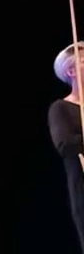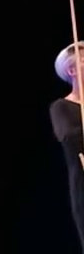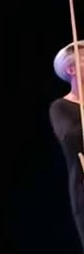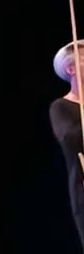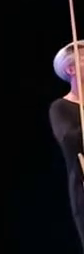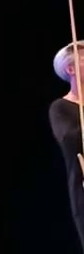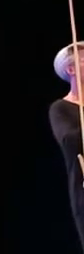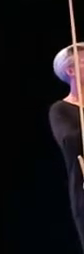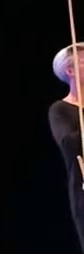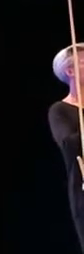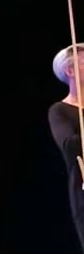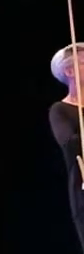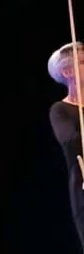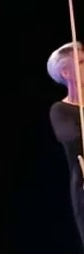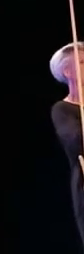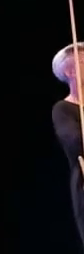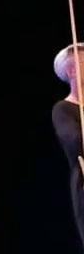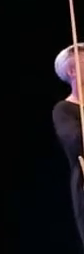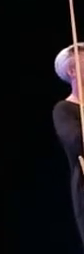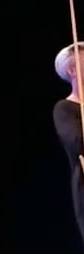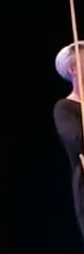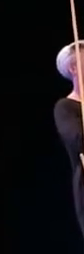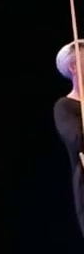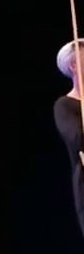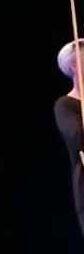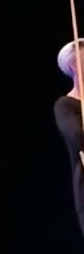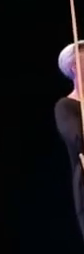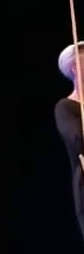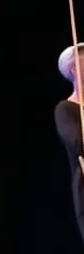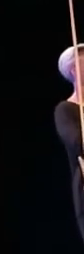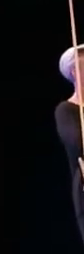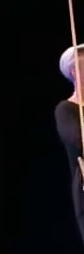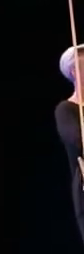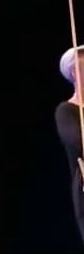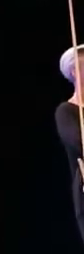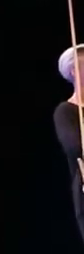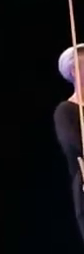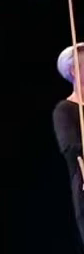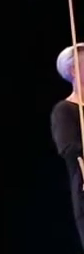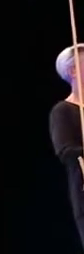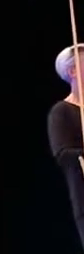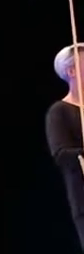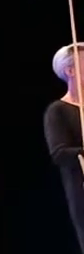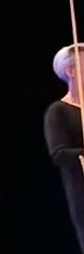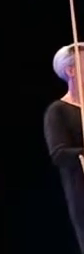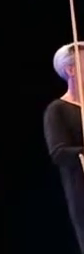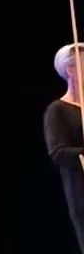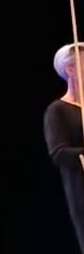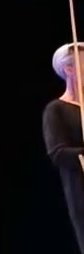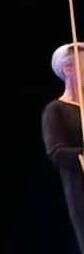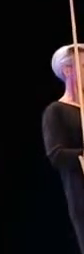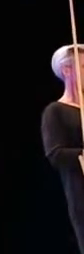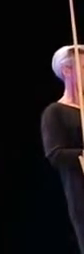klimattoppmötena hittills ägde rum i Kyoto i Japan 1997. Och där förhandlades